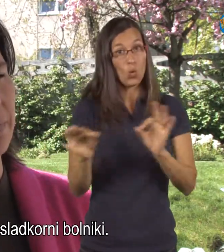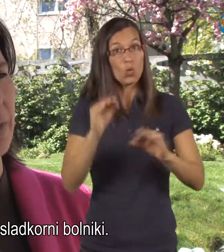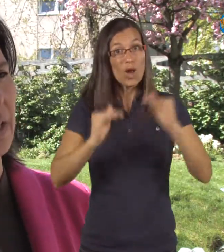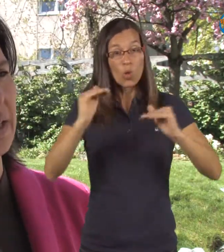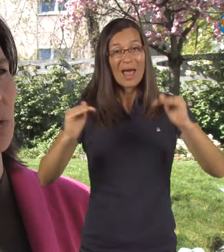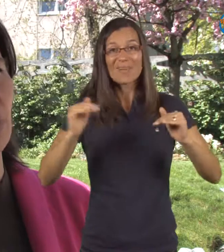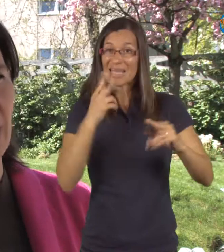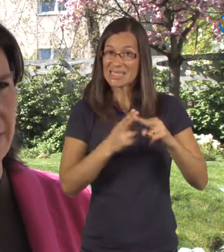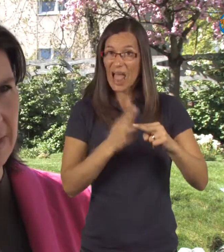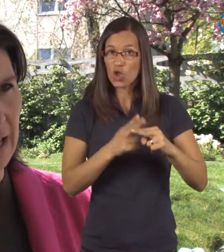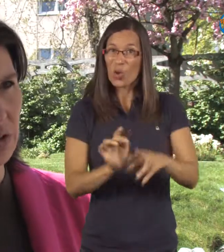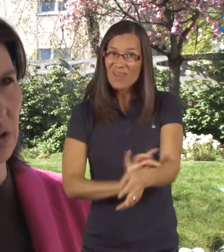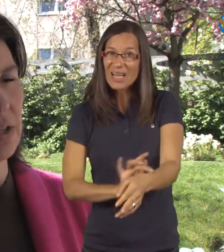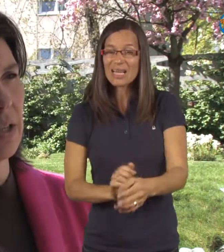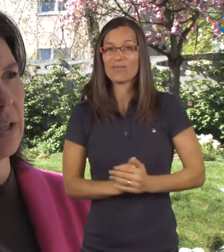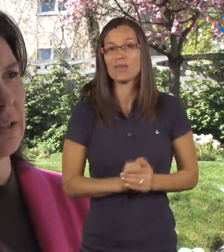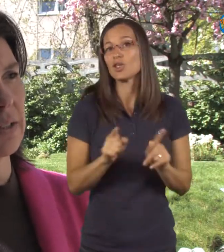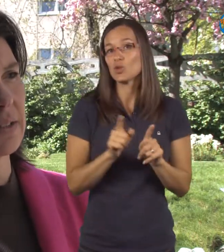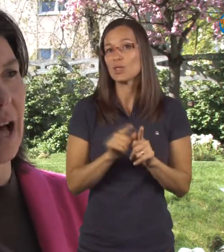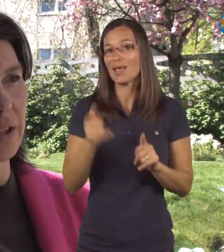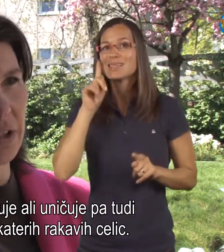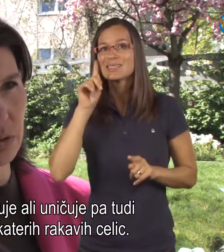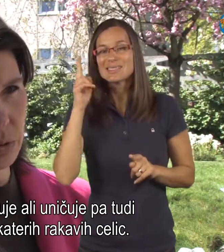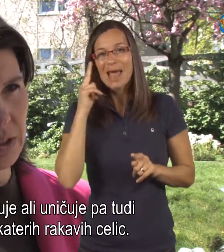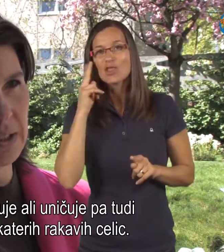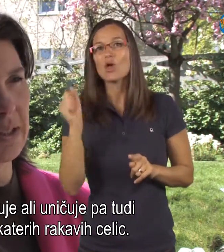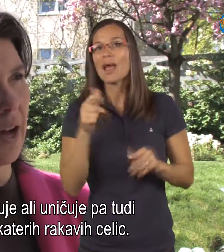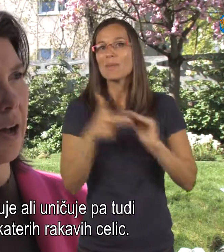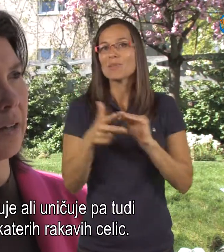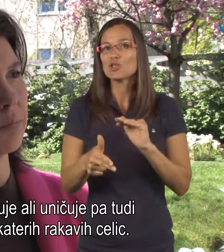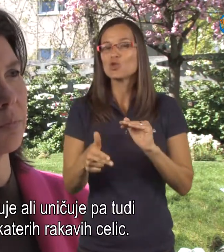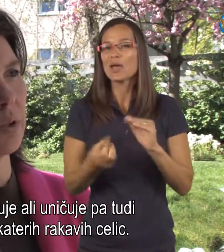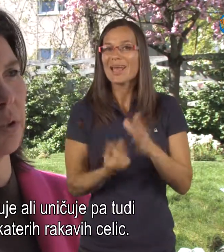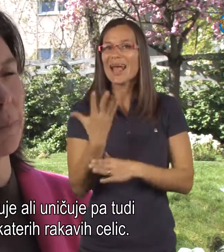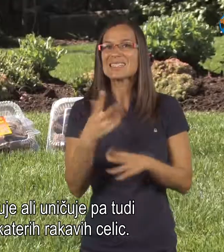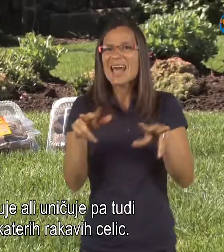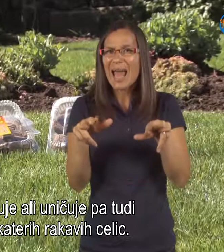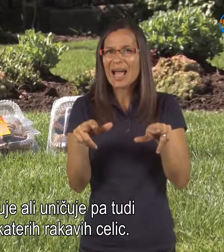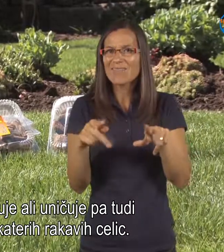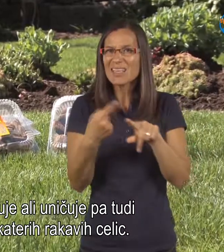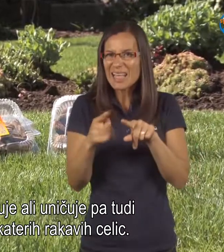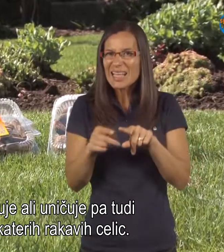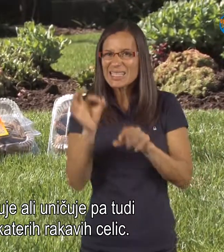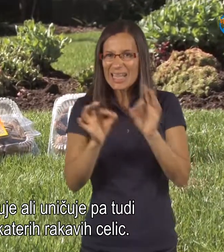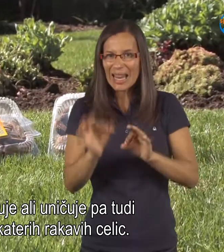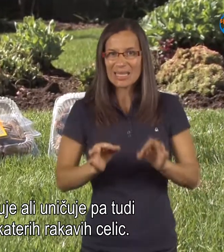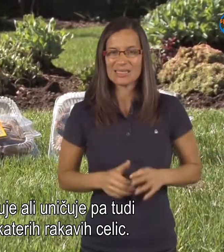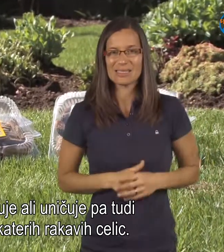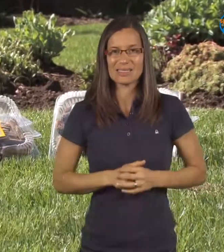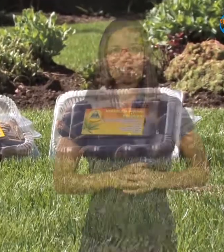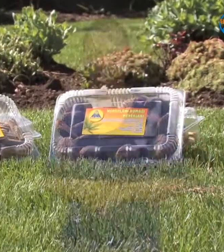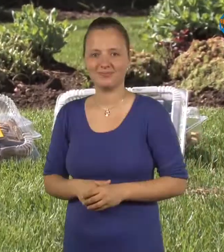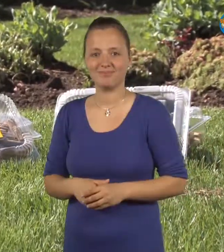bolniki, ker uravnava sladkor. Znano je tudi, da preprečuje rast rakavih